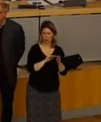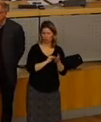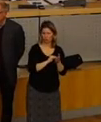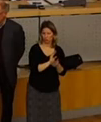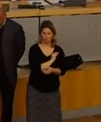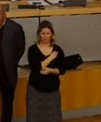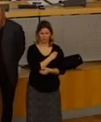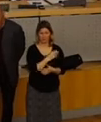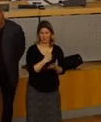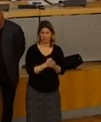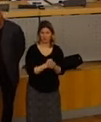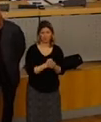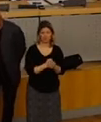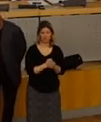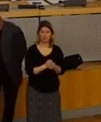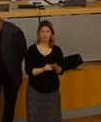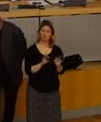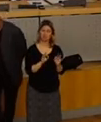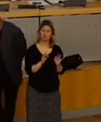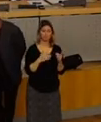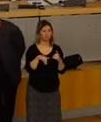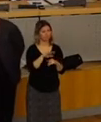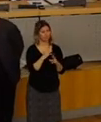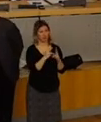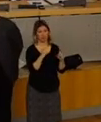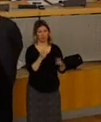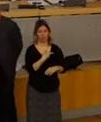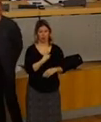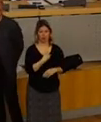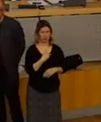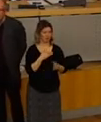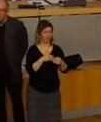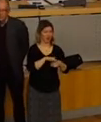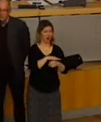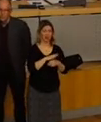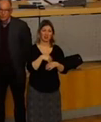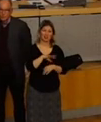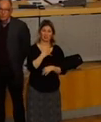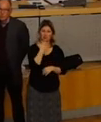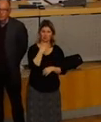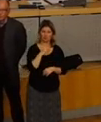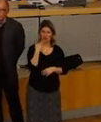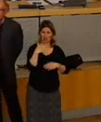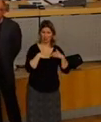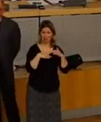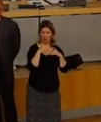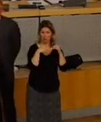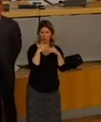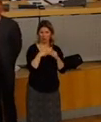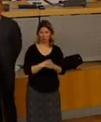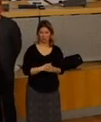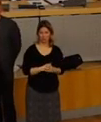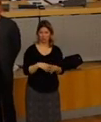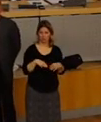man gesagt hat wird er sich mitten in einem armutsviertel befand wir wünschen uns eine mauer dann ist man im ersten moment